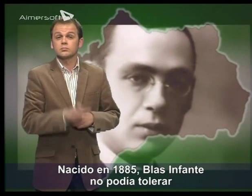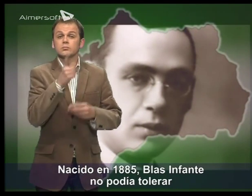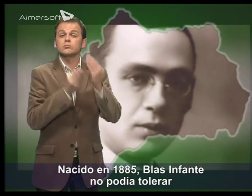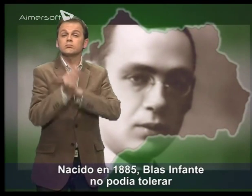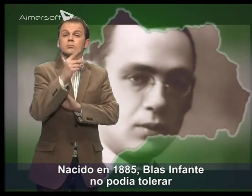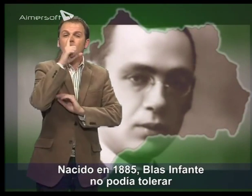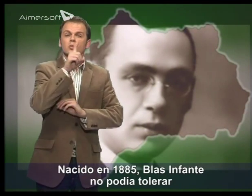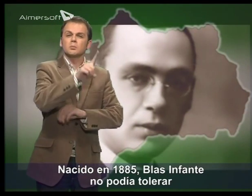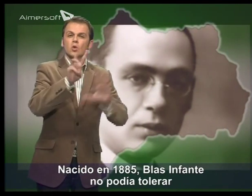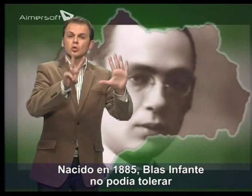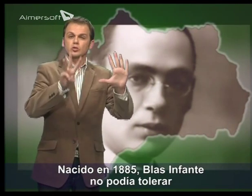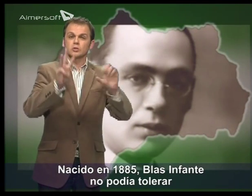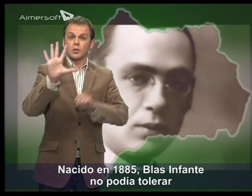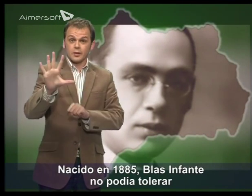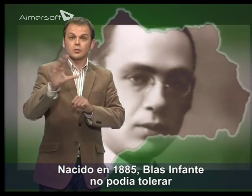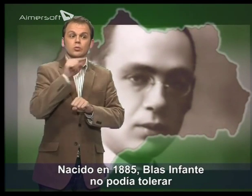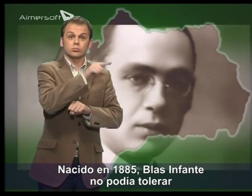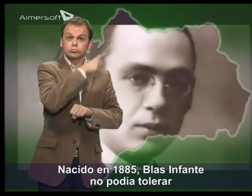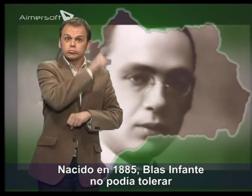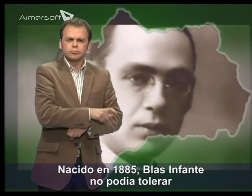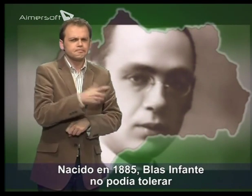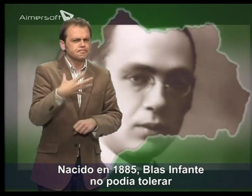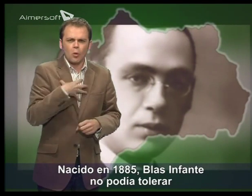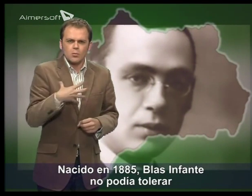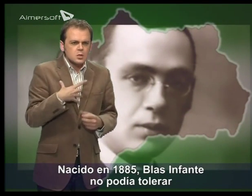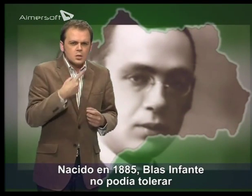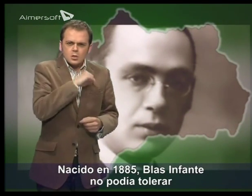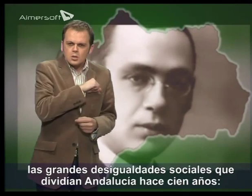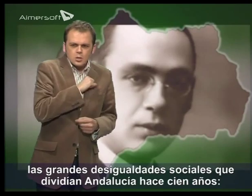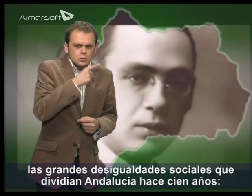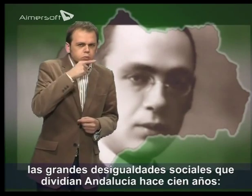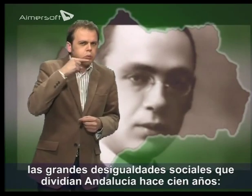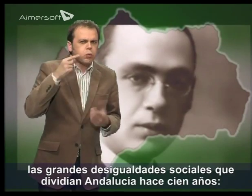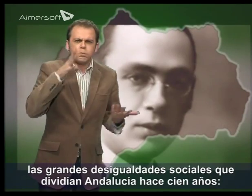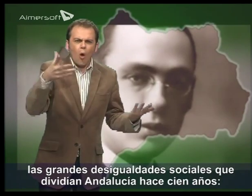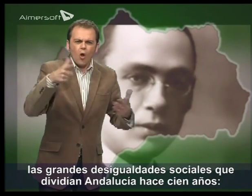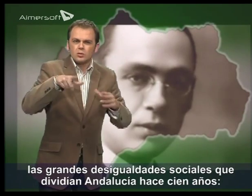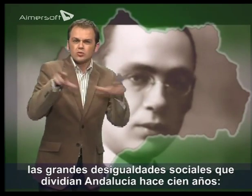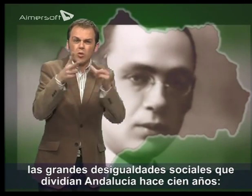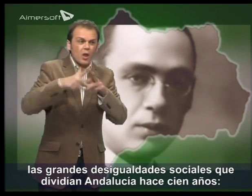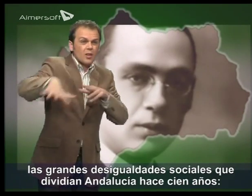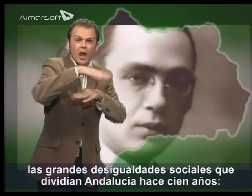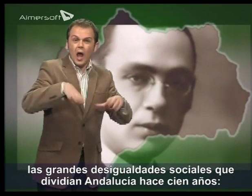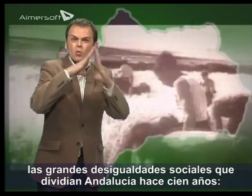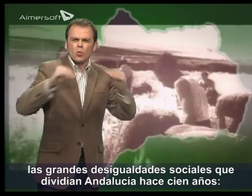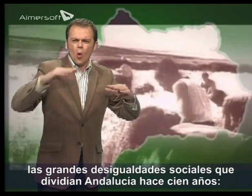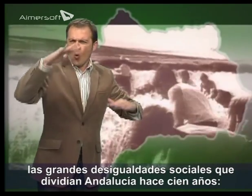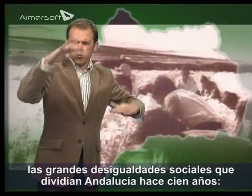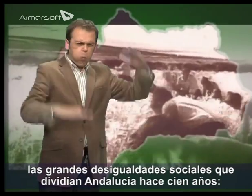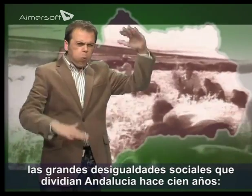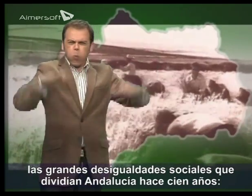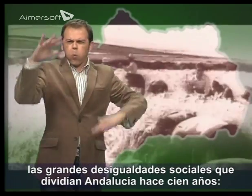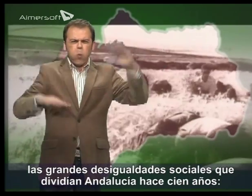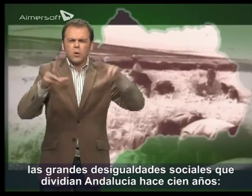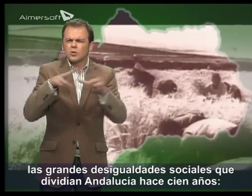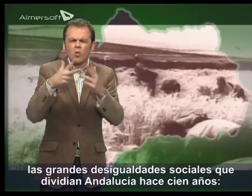Nacido en 1885, Blas Infante no podía tolerar las grandes desigualdades sociales que dividían